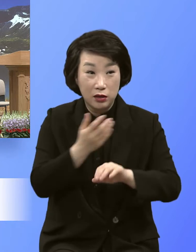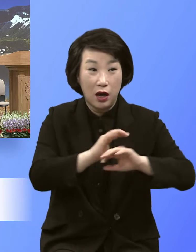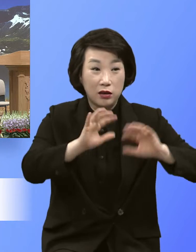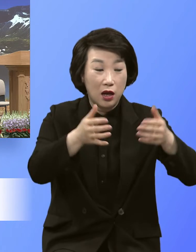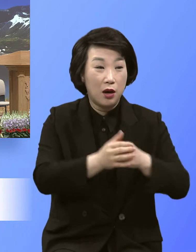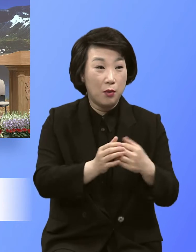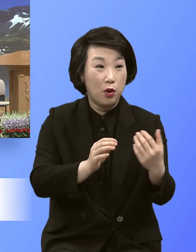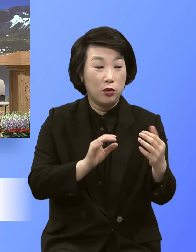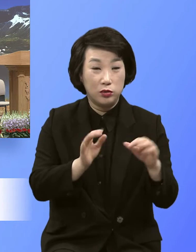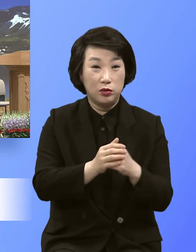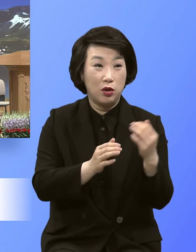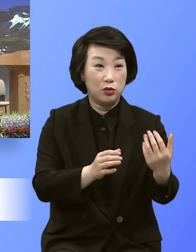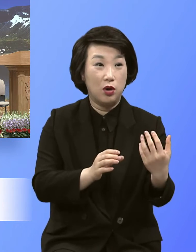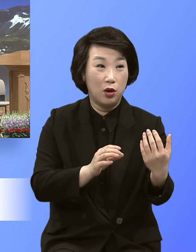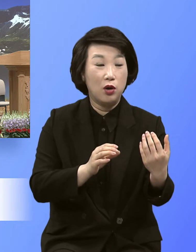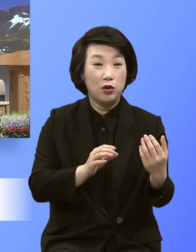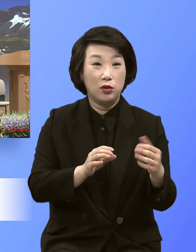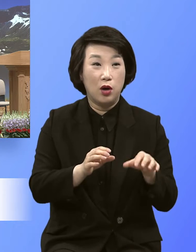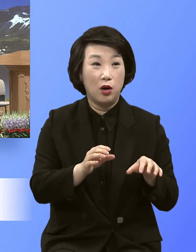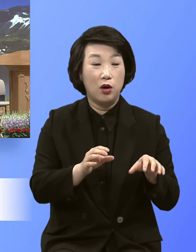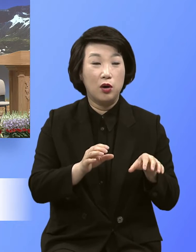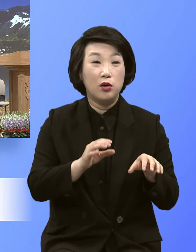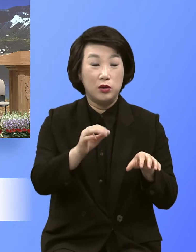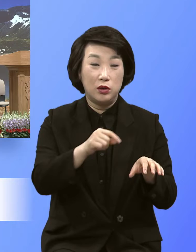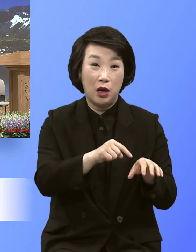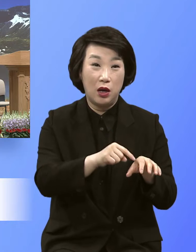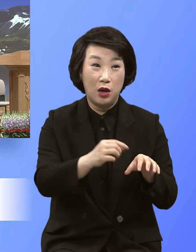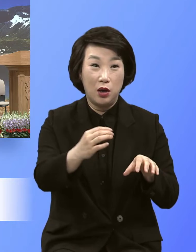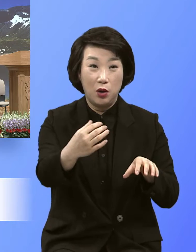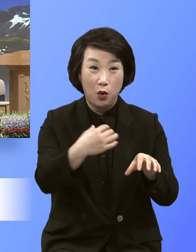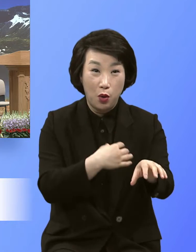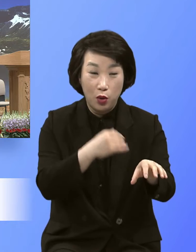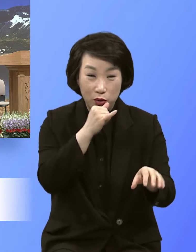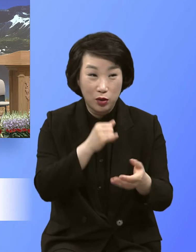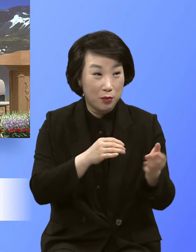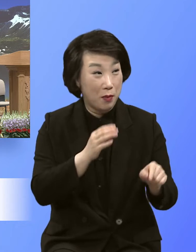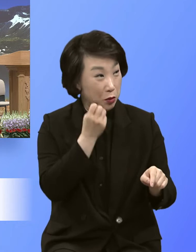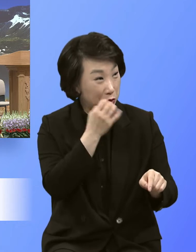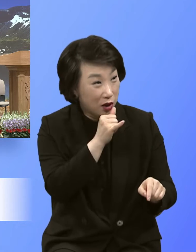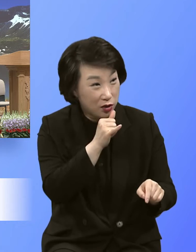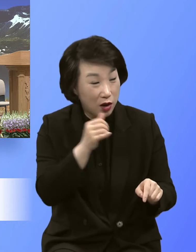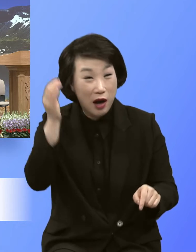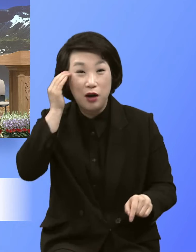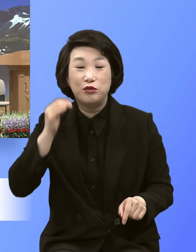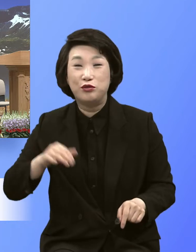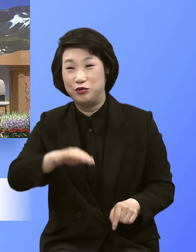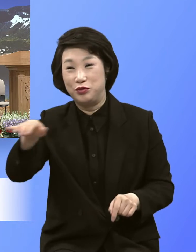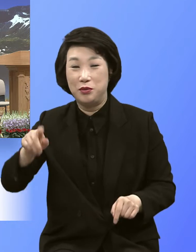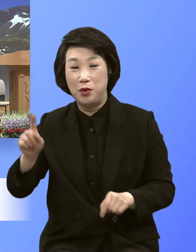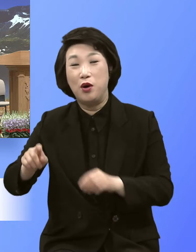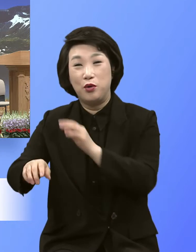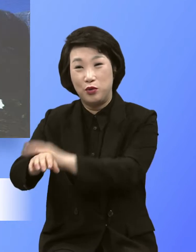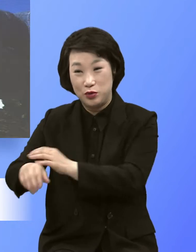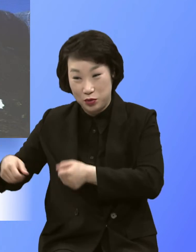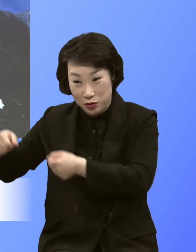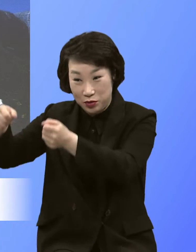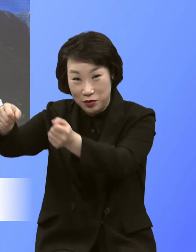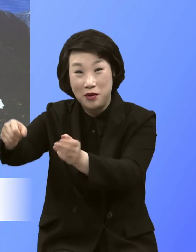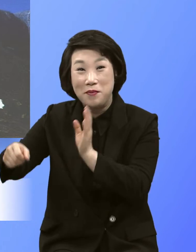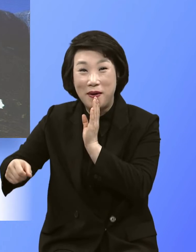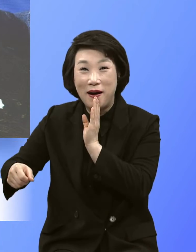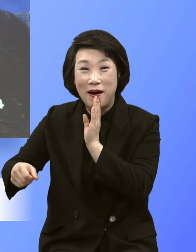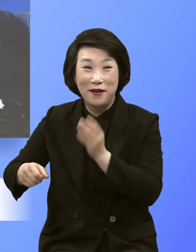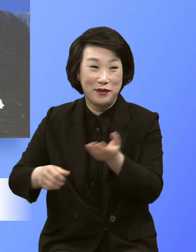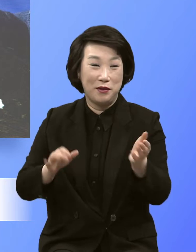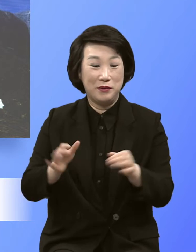근데 그 사람들은 익숙해서 그것이 질서인데 우리는 우측으로 가는 것이 질서잖아요. 근데